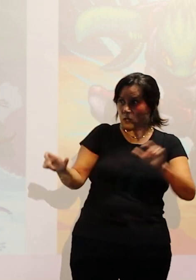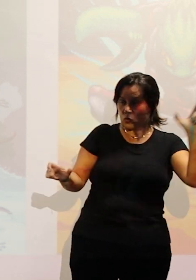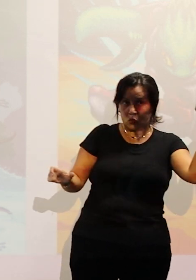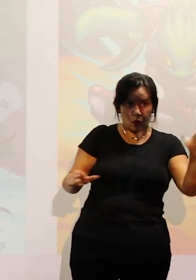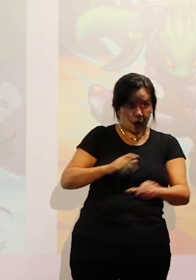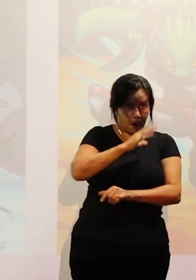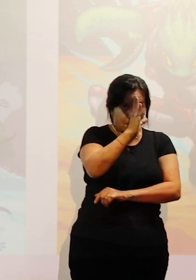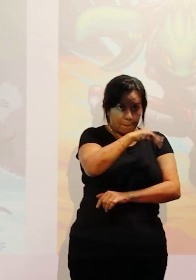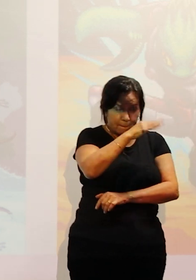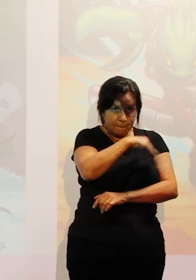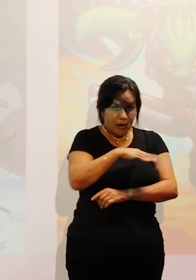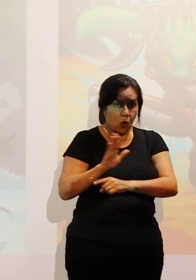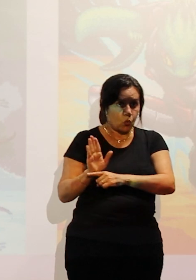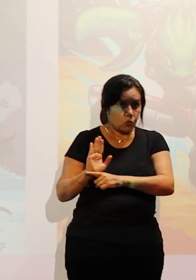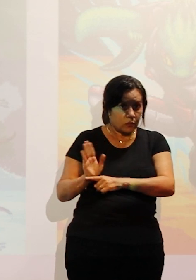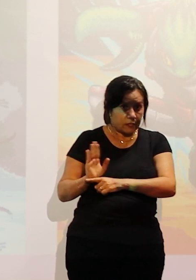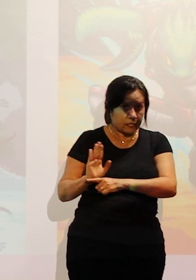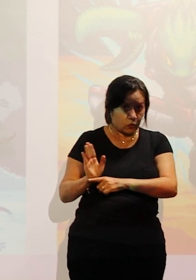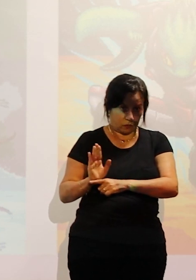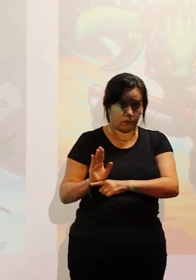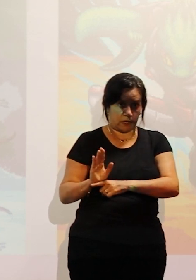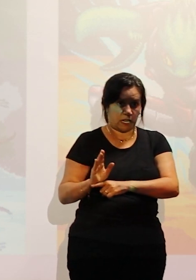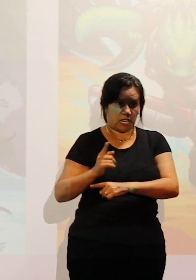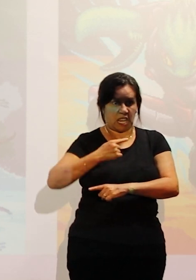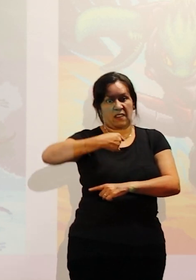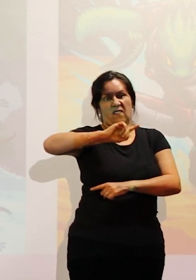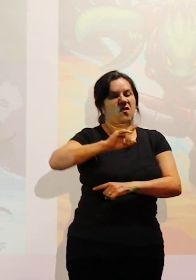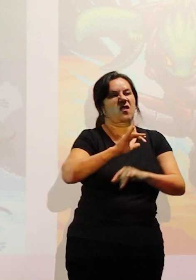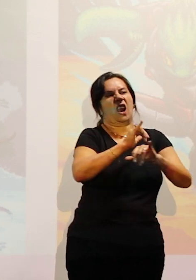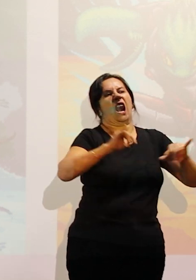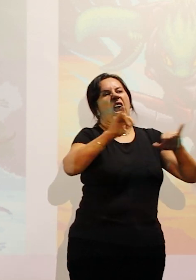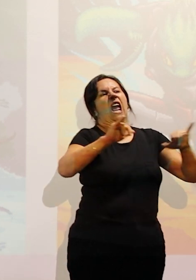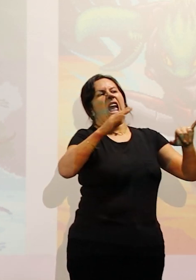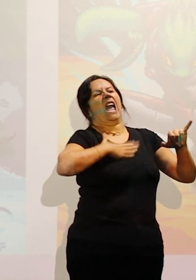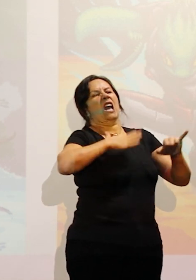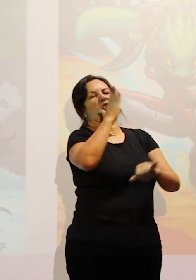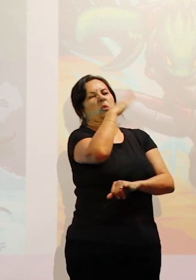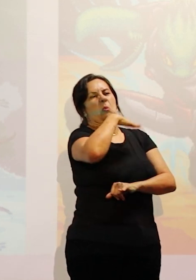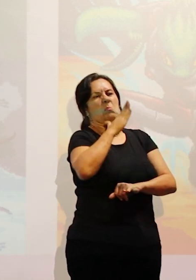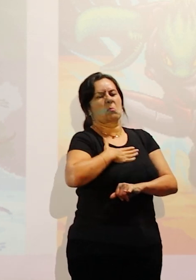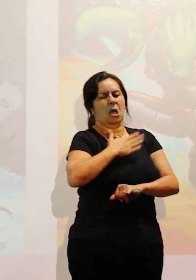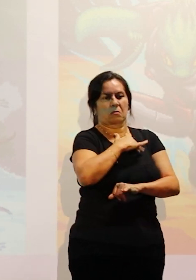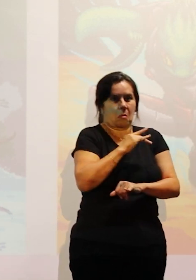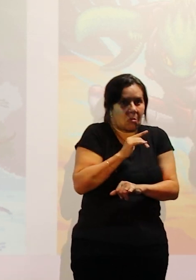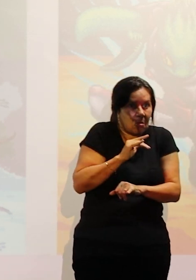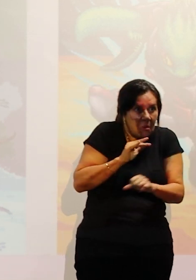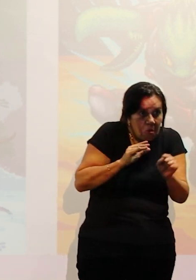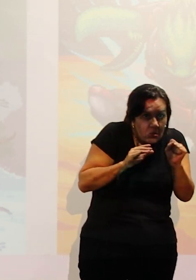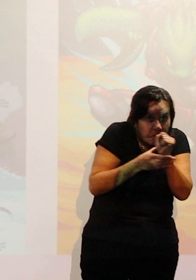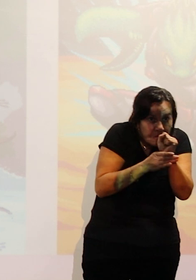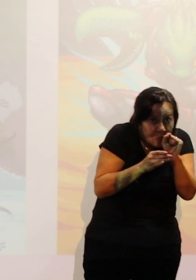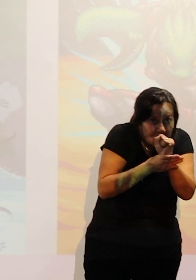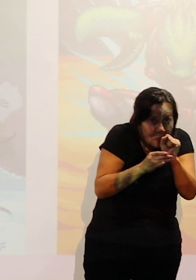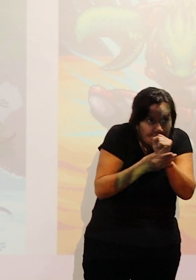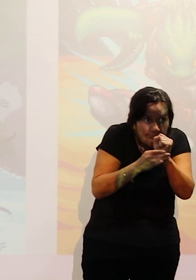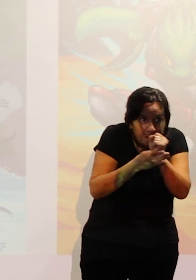saía na cara de todo mundo dizendo que era má, era uma vilã que fazia a discreta. Então, né, se você quer que um vilão seja tipo um